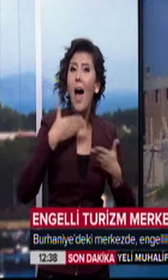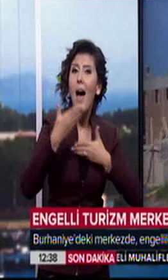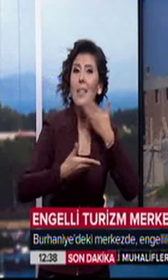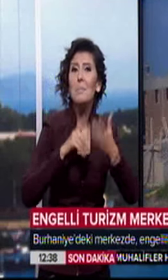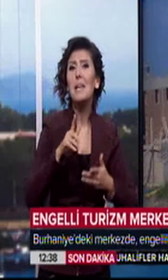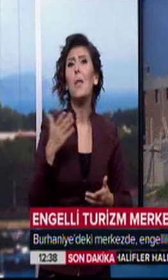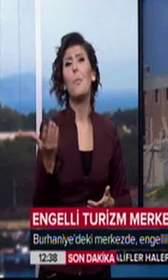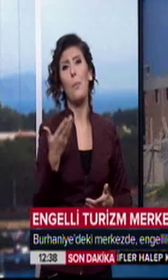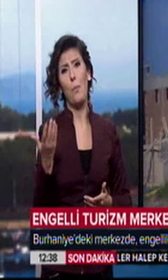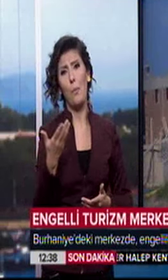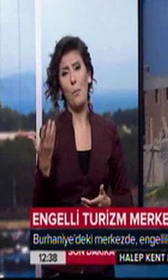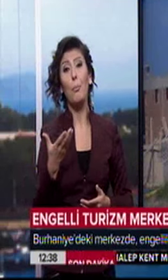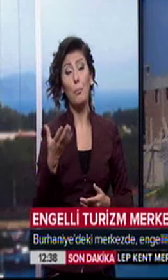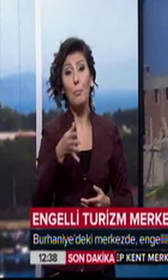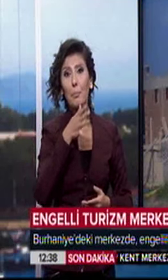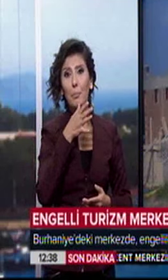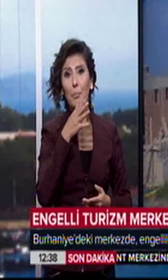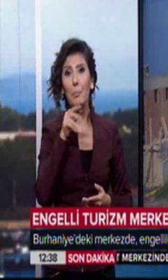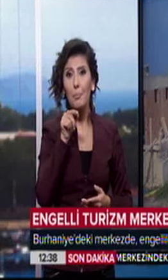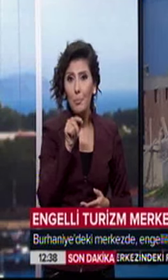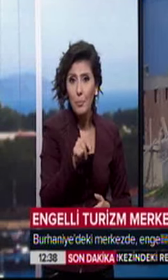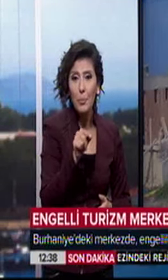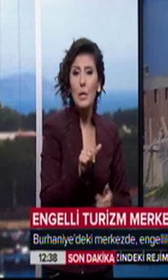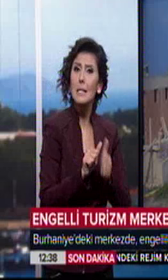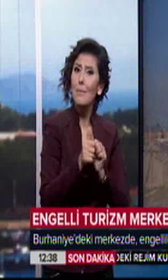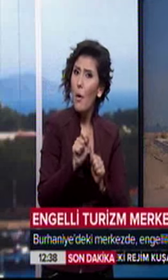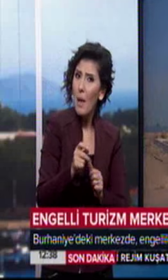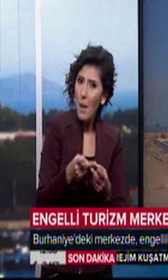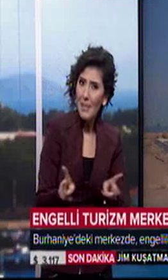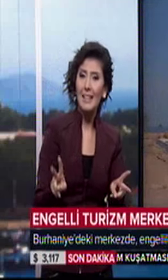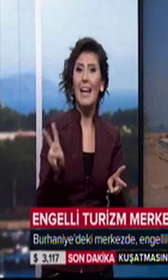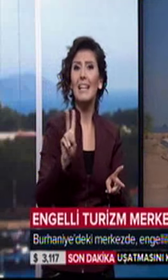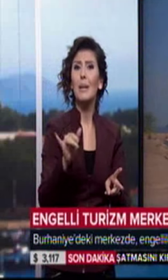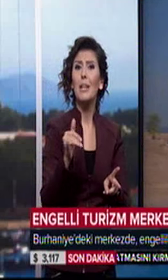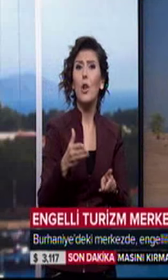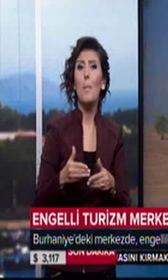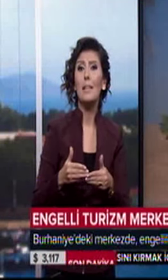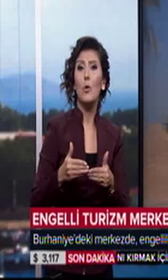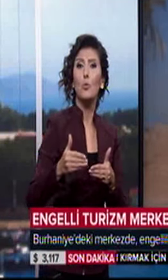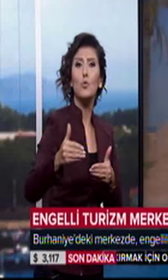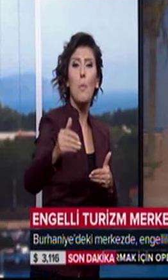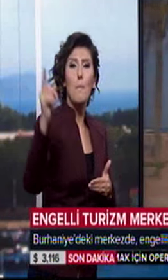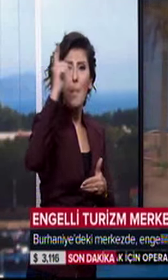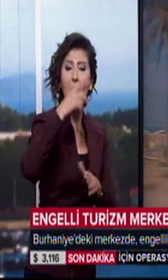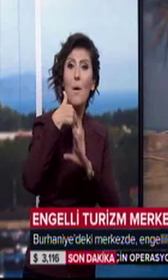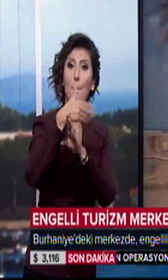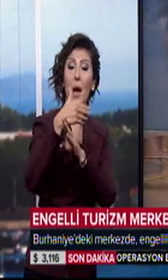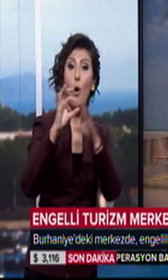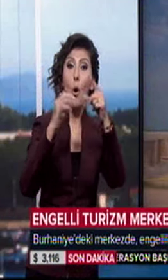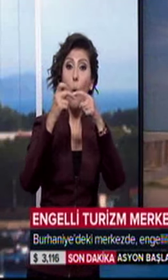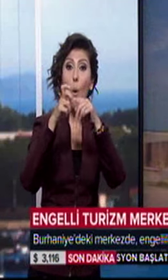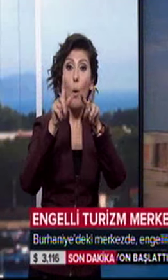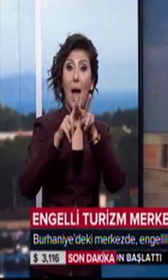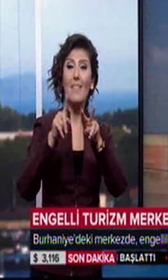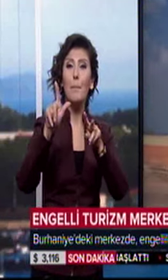anlatmaya gerek yok. Dediğimiz gibi burada sporlarını yapabilirler. 20 kilometre uzunluğundaki mavi bayraklı Ören plajı